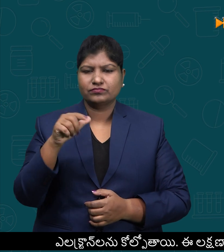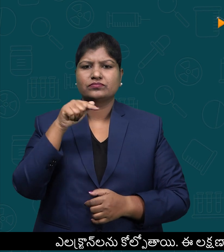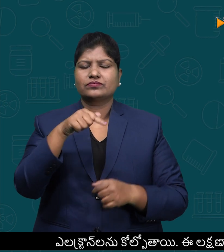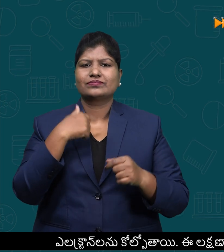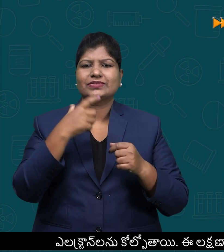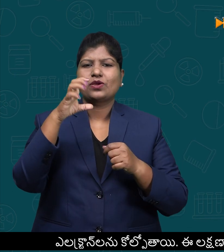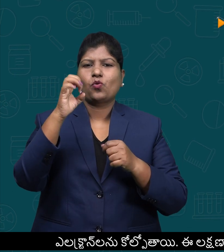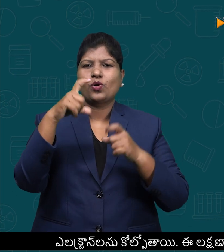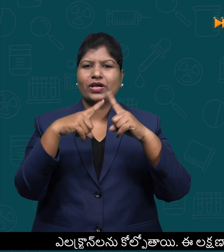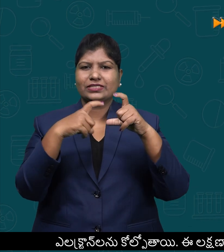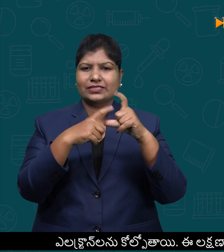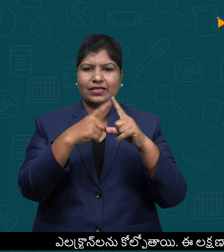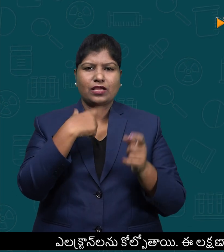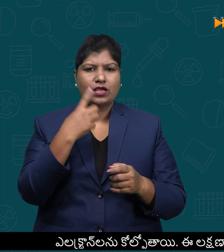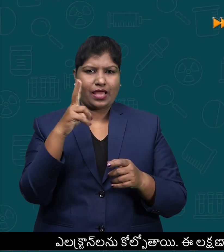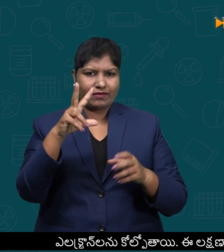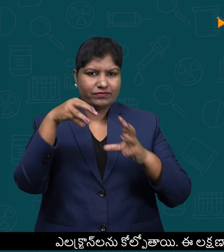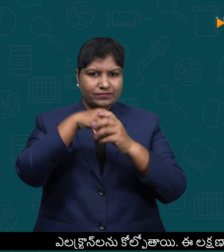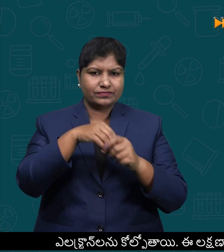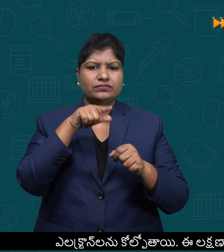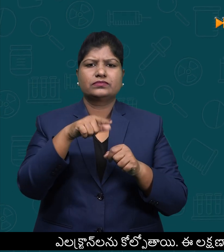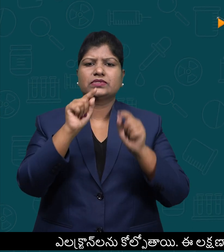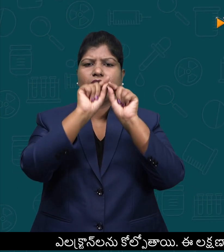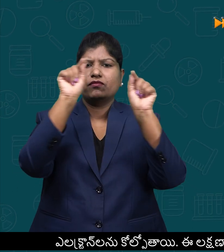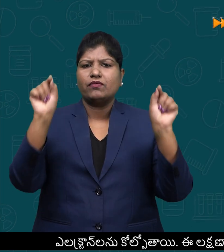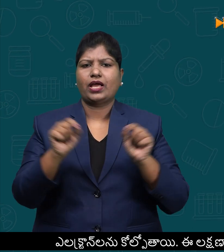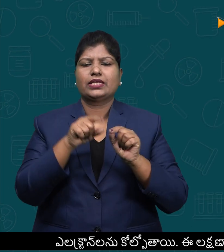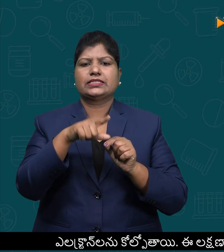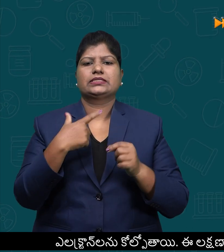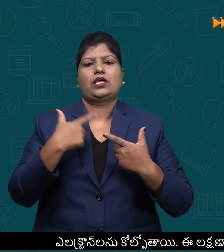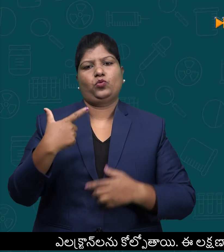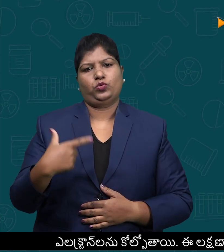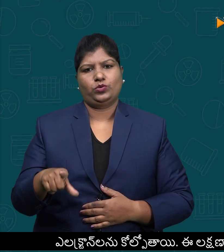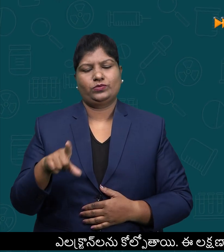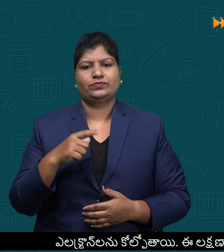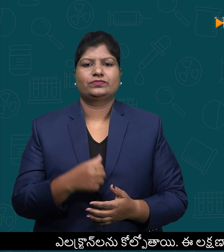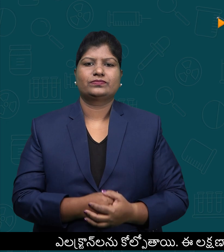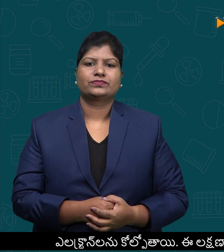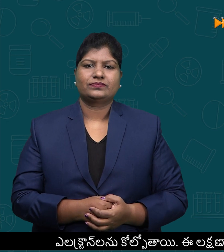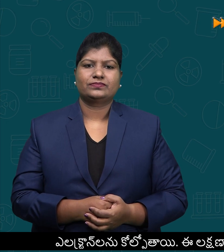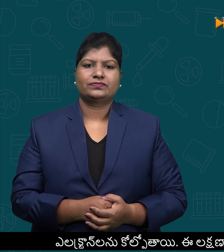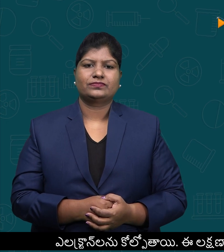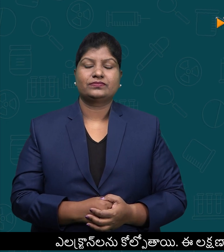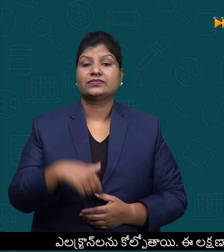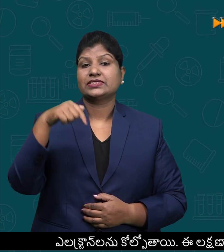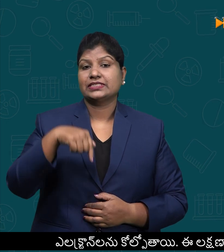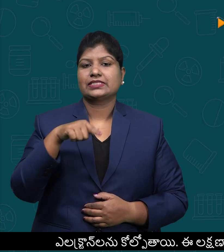కోల్పోతాయి. ఈ లక్షణాన్ని లోహధర్మం లేదా ధన విద్యుదాత్మకత అంటారు.